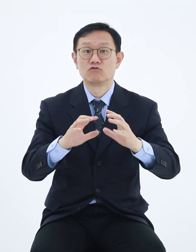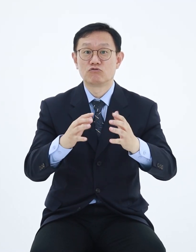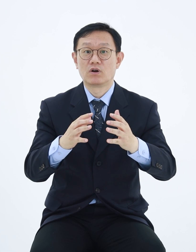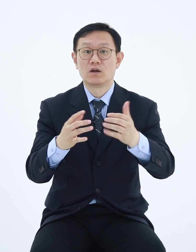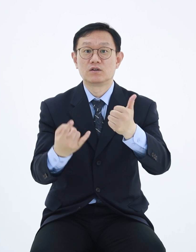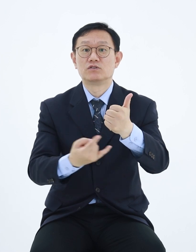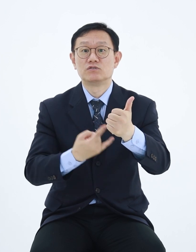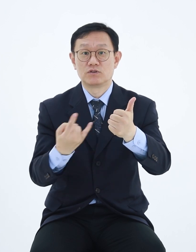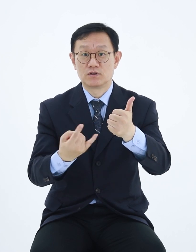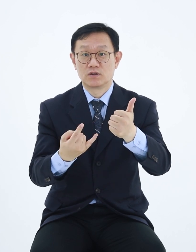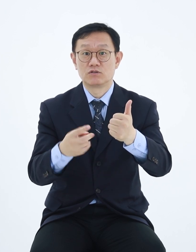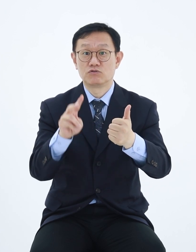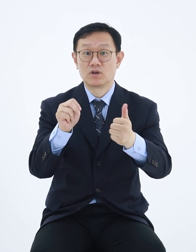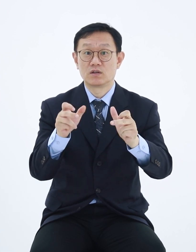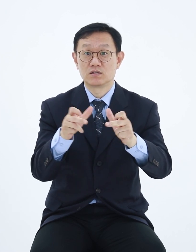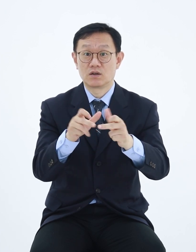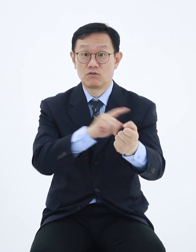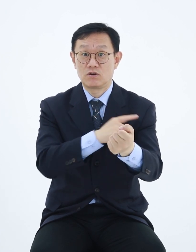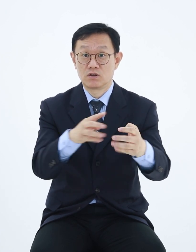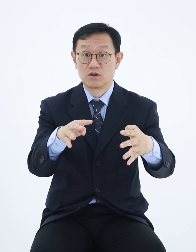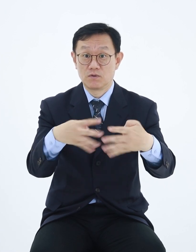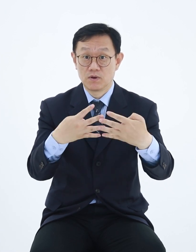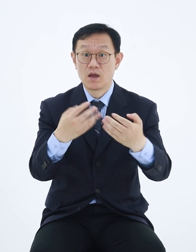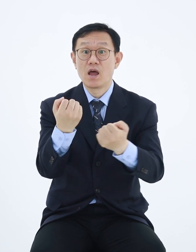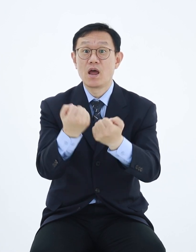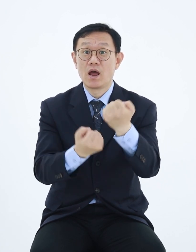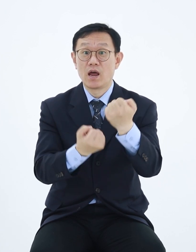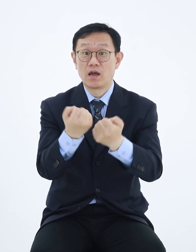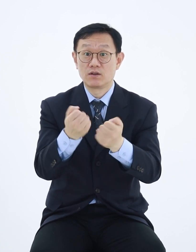국가인권위원회 유엔 장애인 권리협약 해설집 참고.